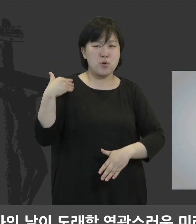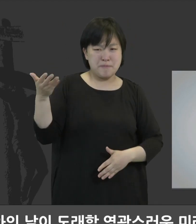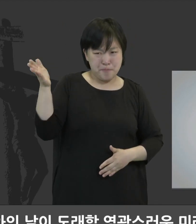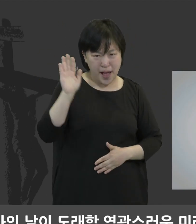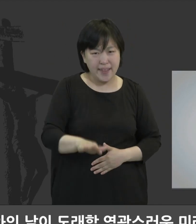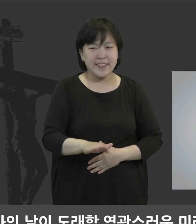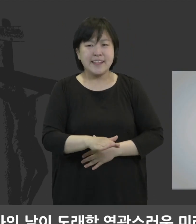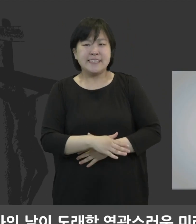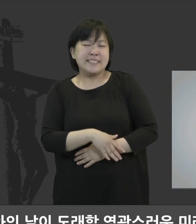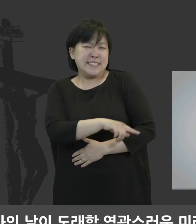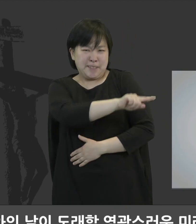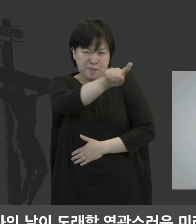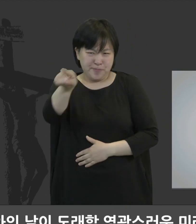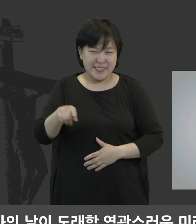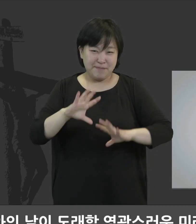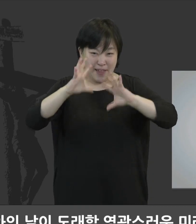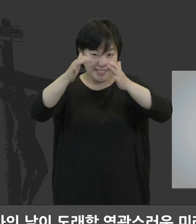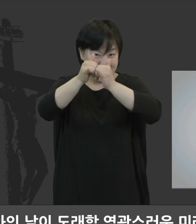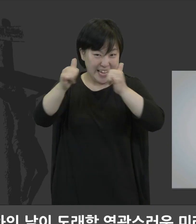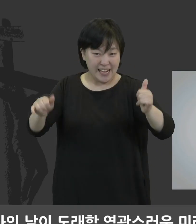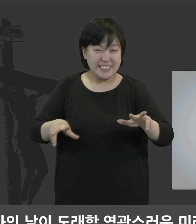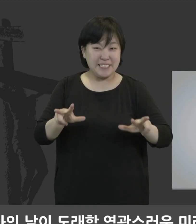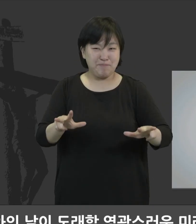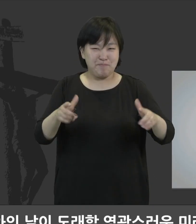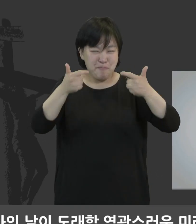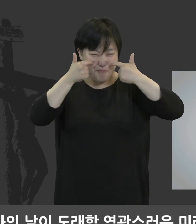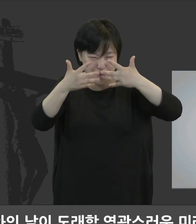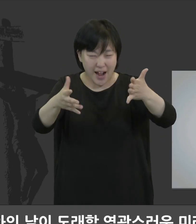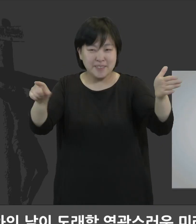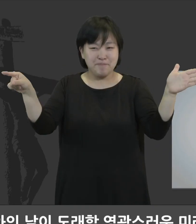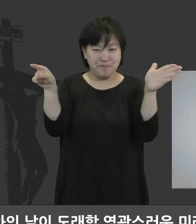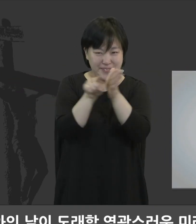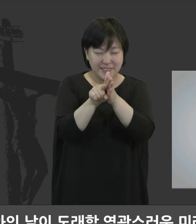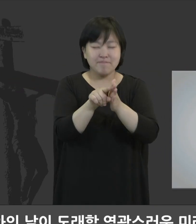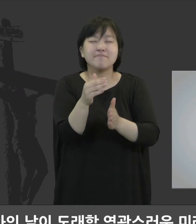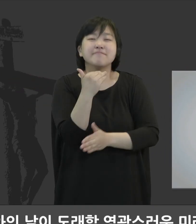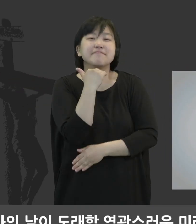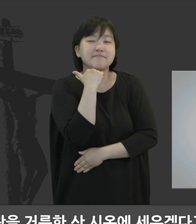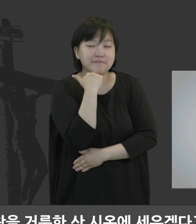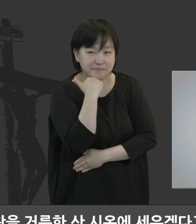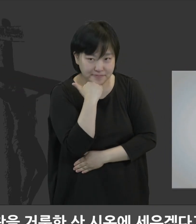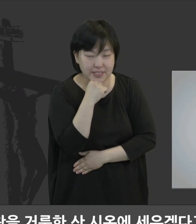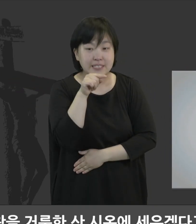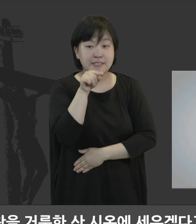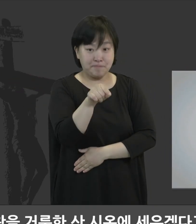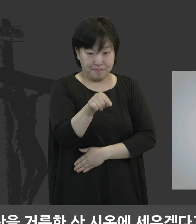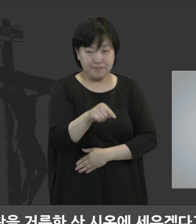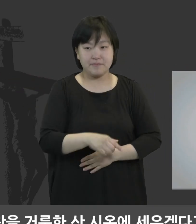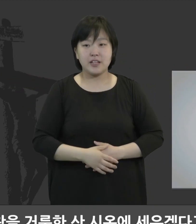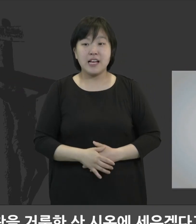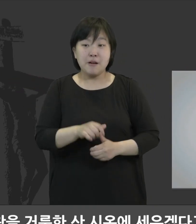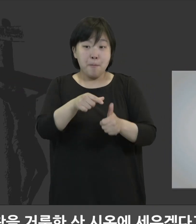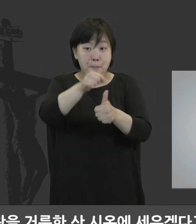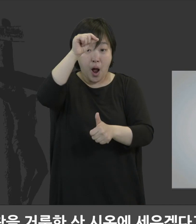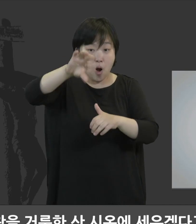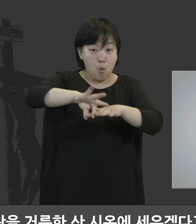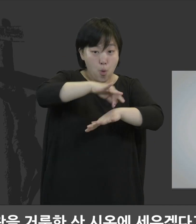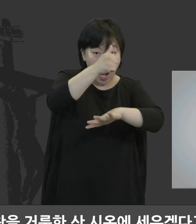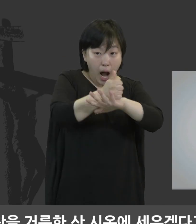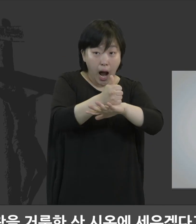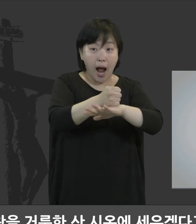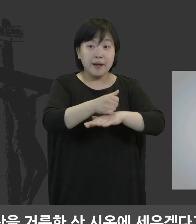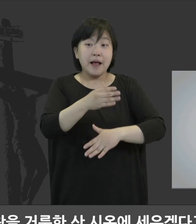알지 못해도 그의 백성은 이제 확신 가운데 기다릴 수 있습니다. 택하신 왕을 거룩한 산